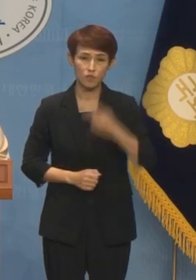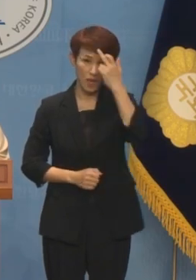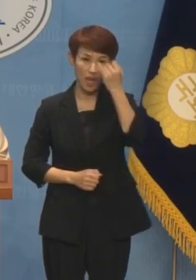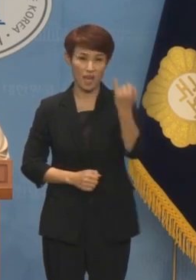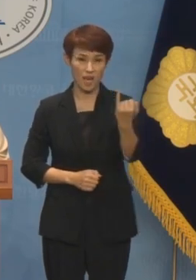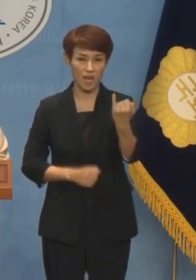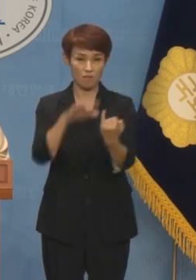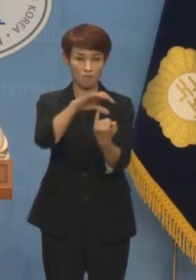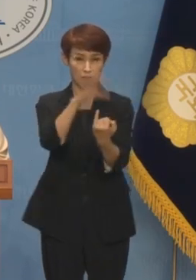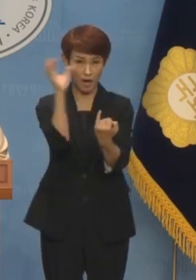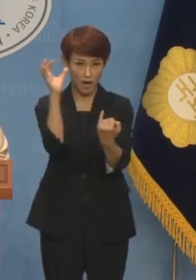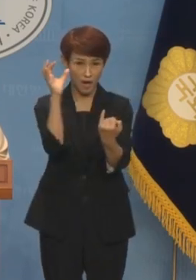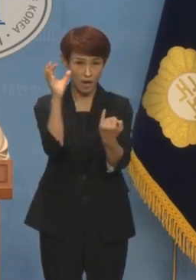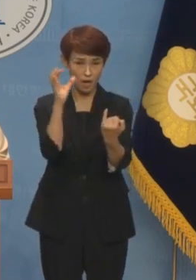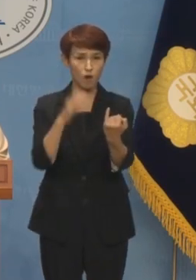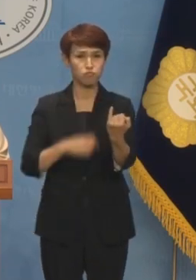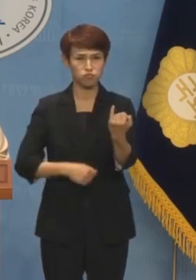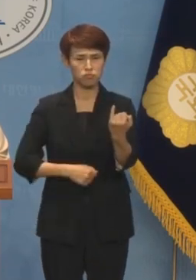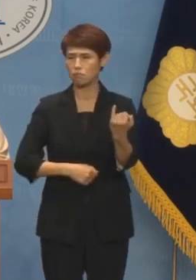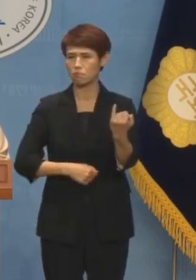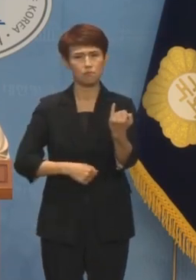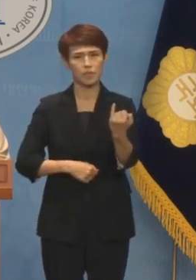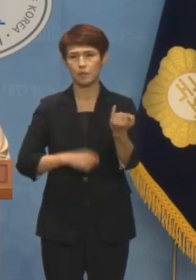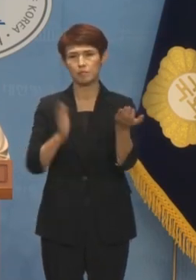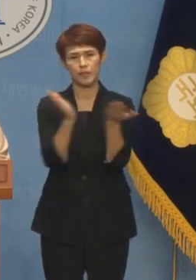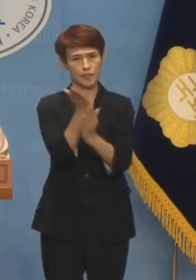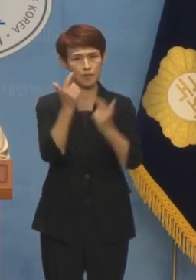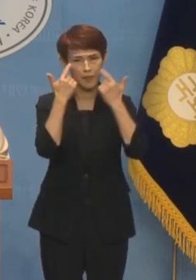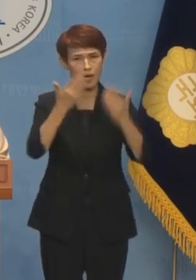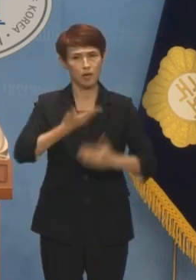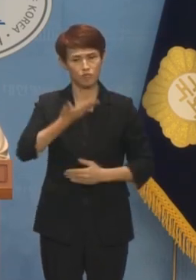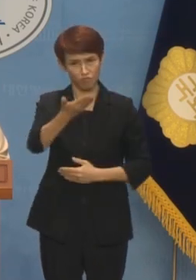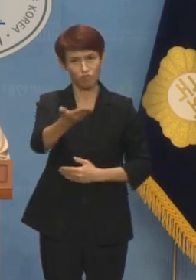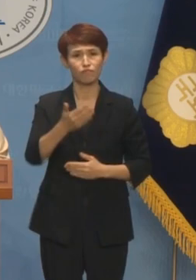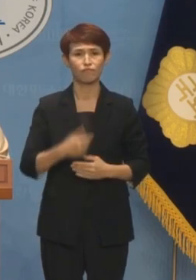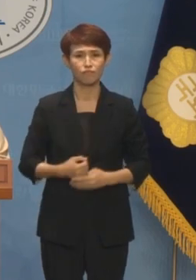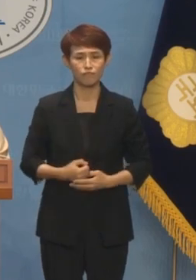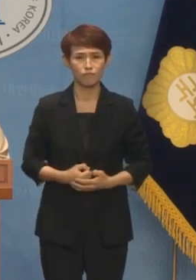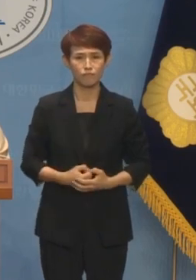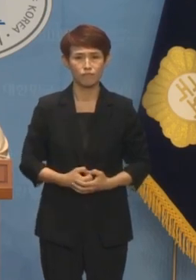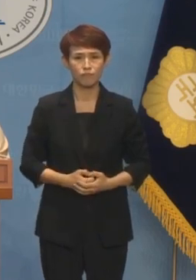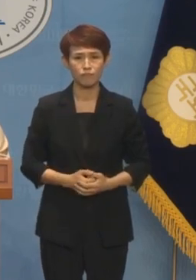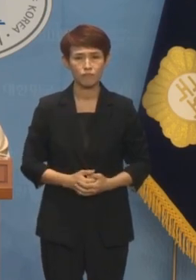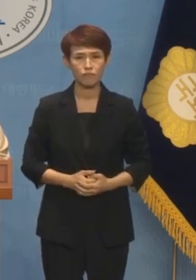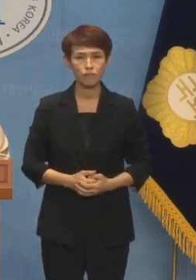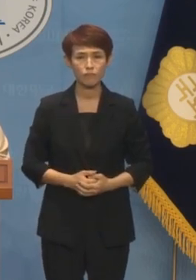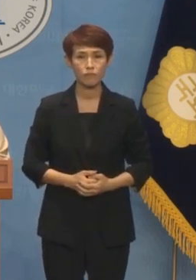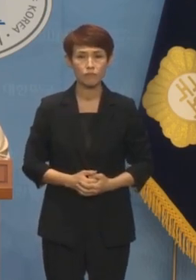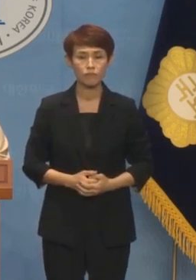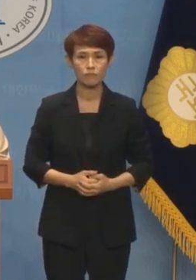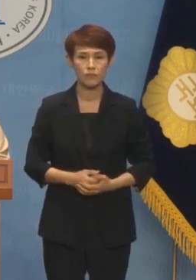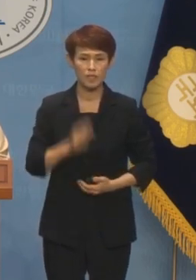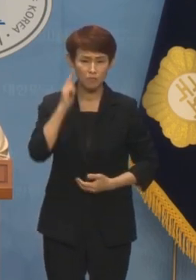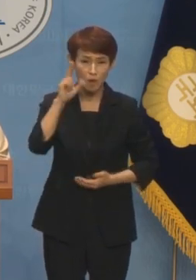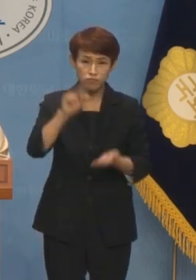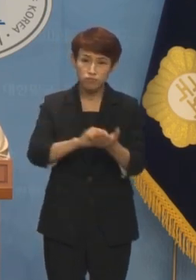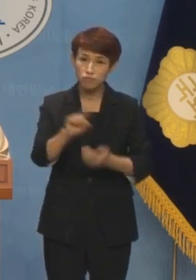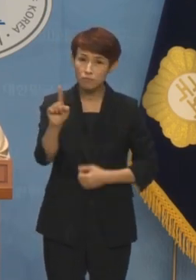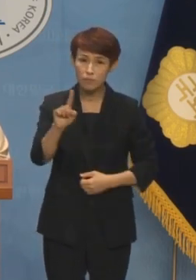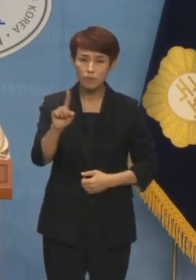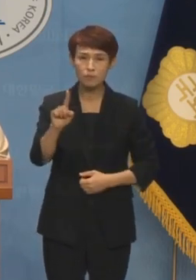씨의 가석방은 당연히 적절하지 않음을 분명히 못 박아 둡니다. 더 심각한